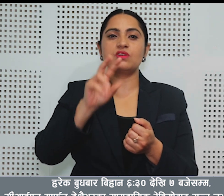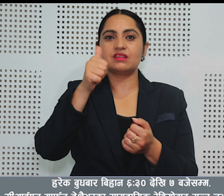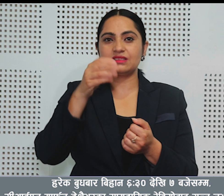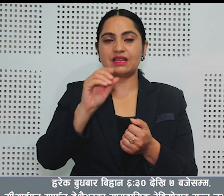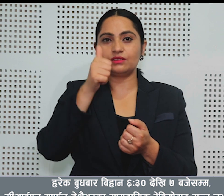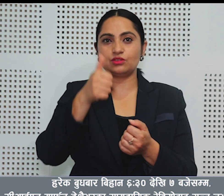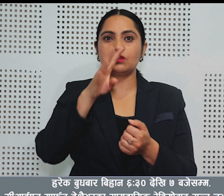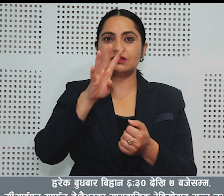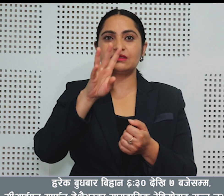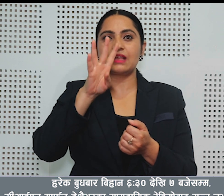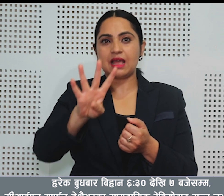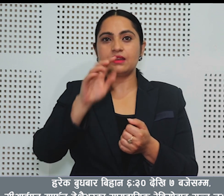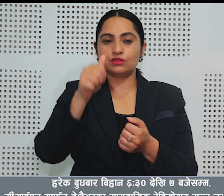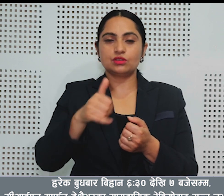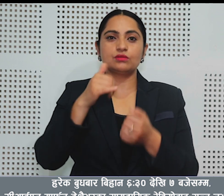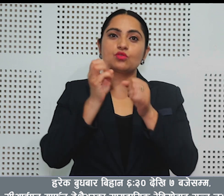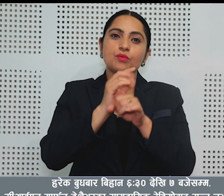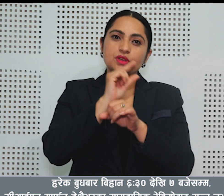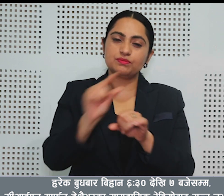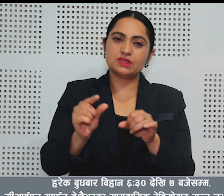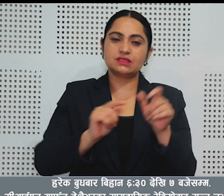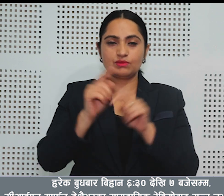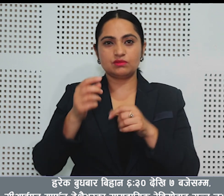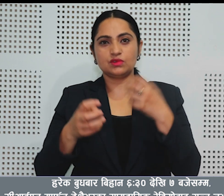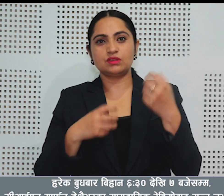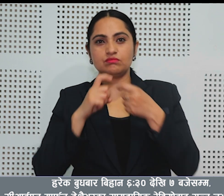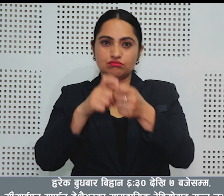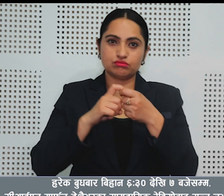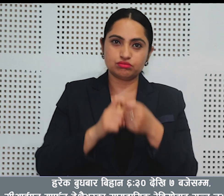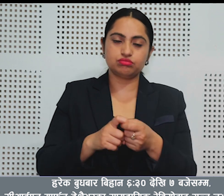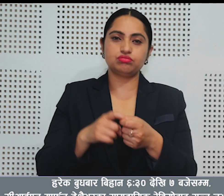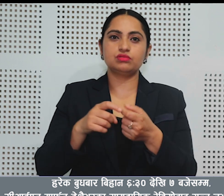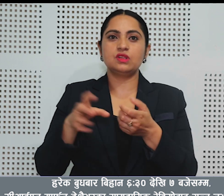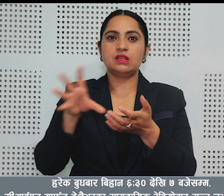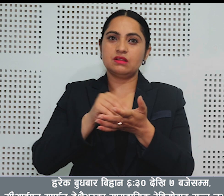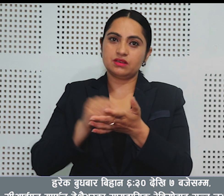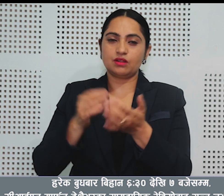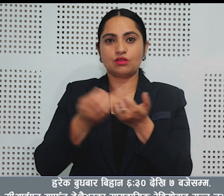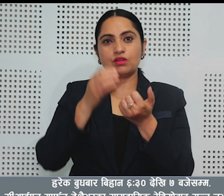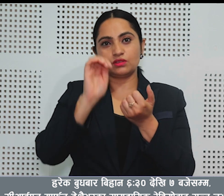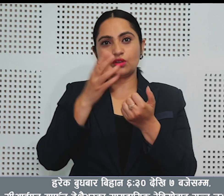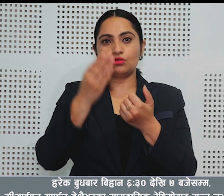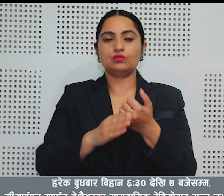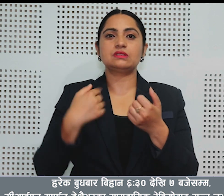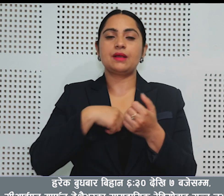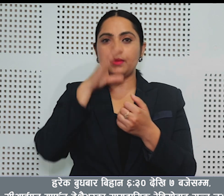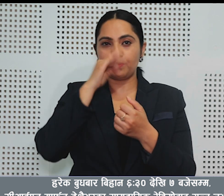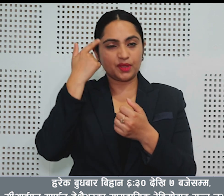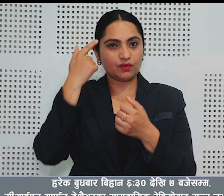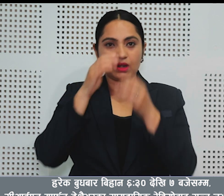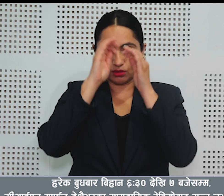01-5260-646 मा कोभिडको बारेमा कुनै जिज्ञासा, अफवाह वा भ्रम बारेका सवाल रेकर्ड गर्न सक्नुहुनेछ। हामी विज्ञ